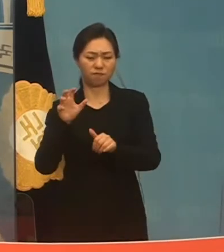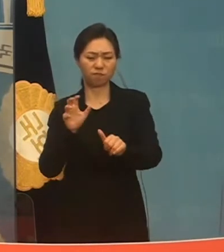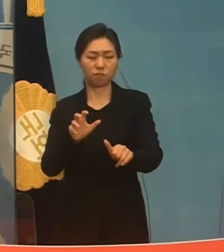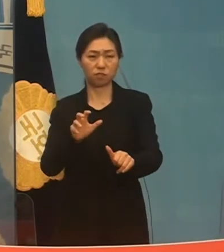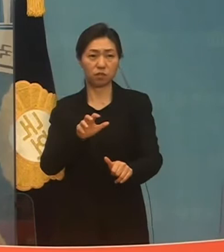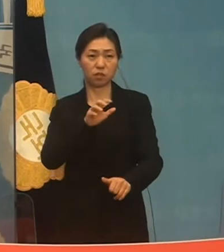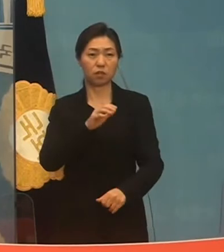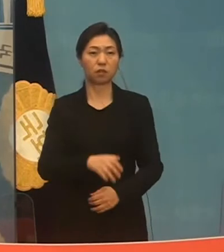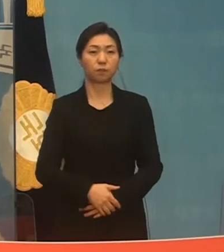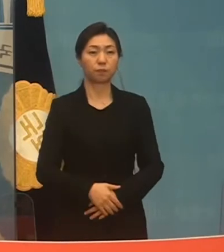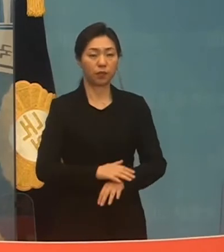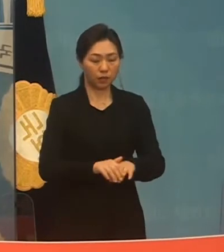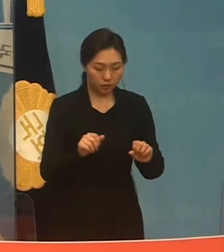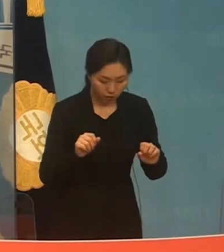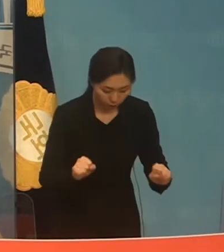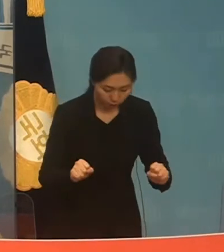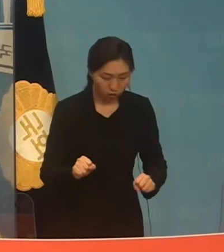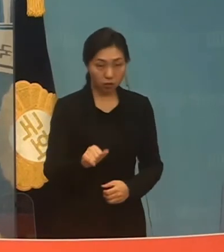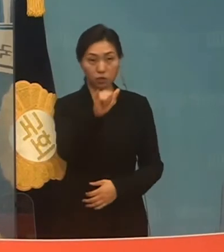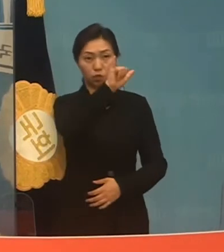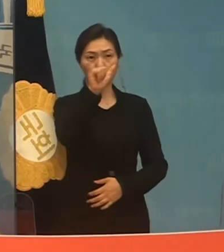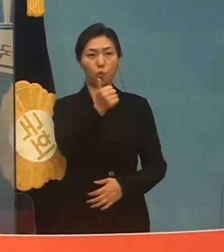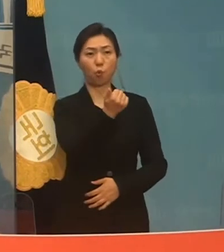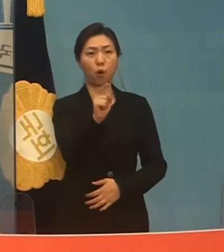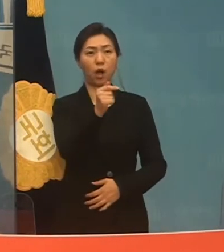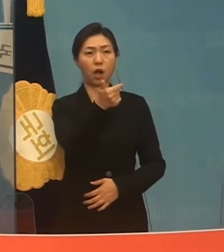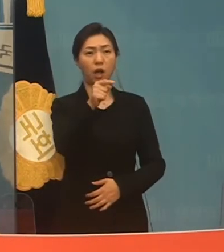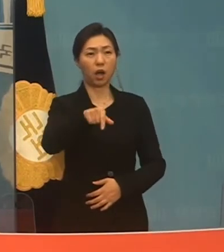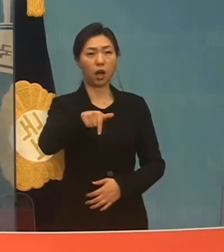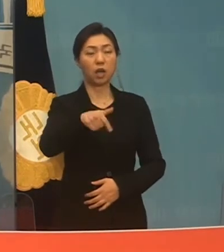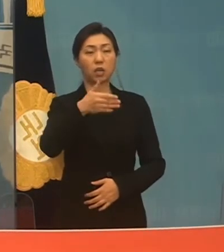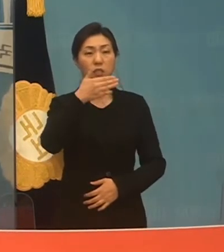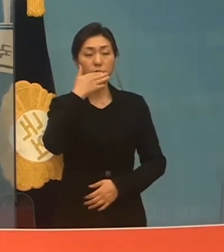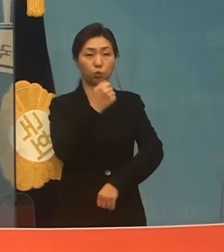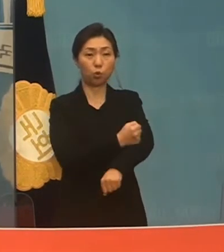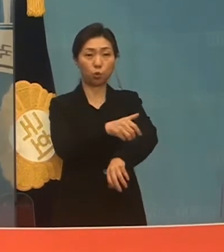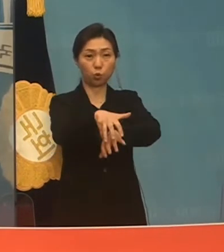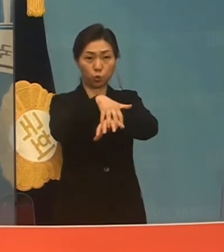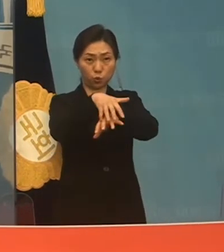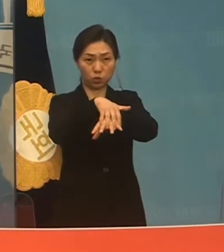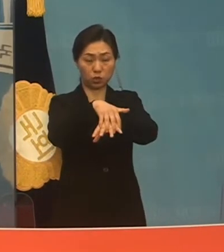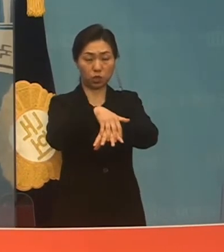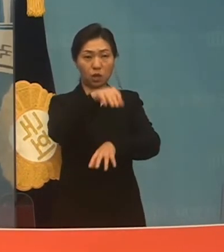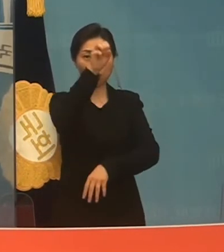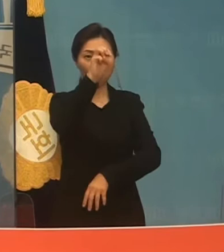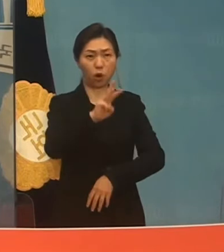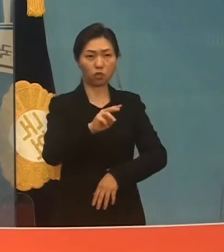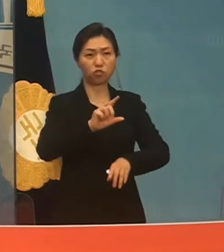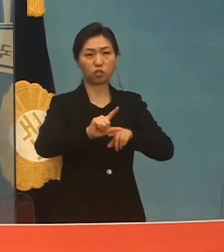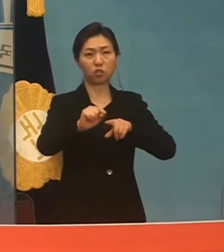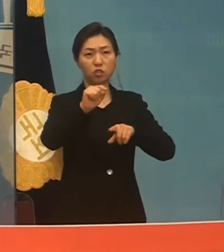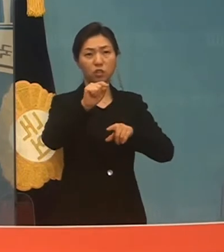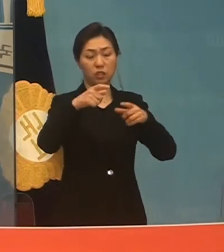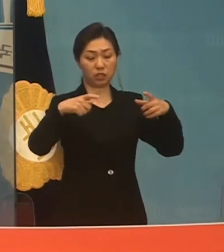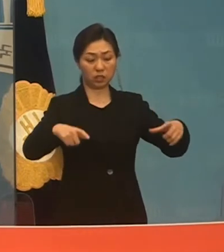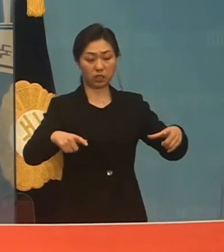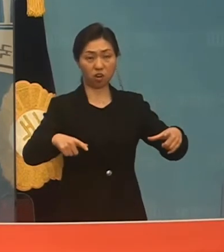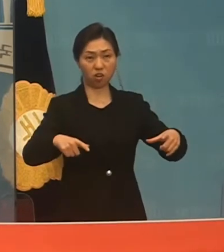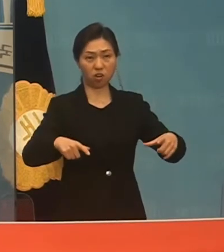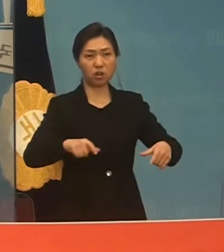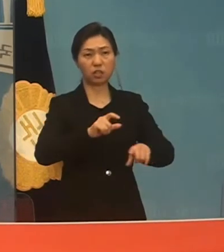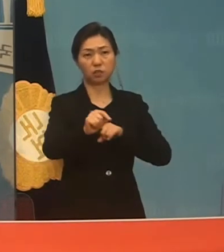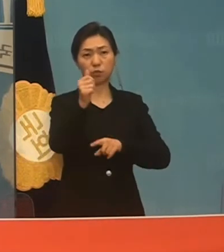안녕하십니까. 저는 전국화학식품산업노동조합 광주 전남지부 지부장 김성호입니다.